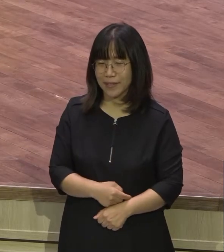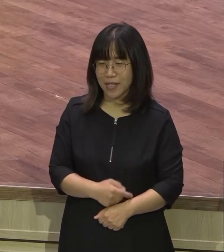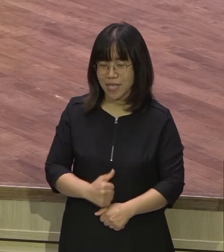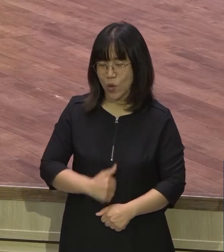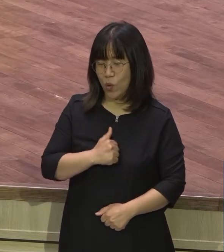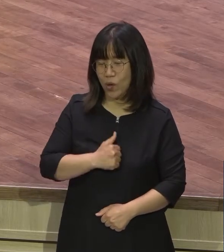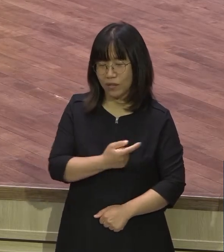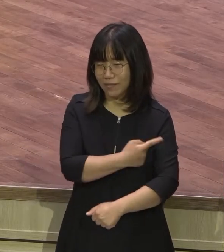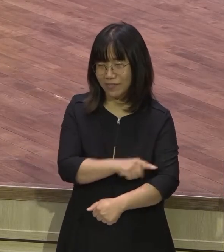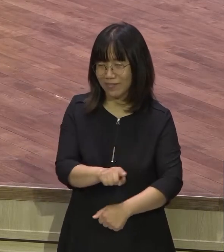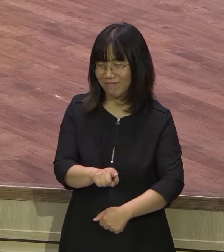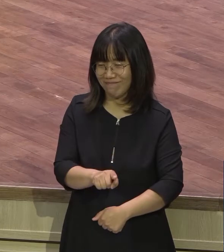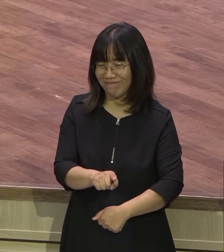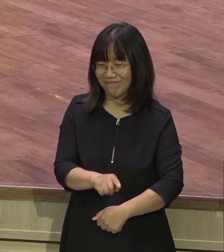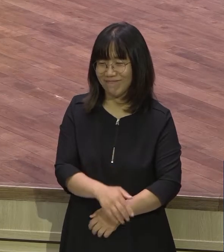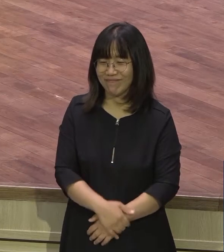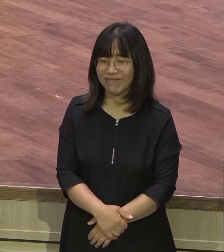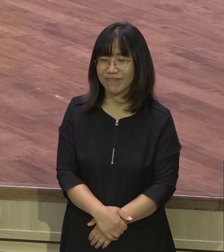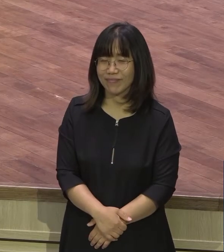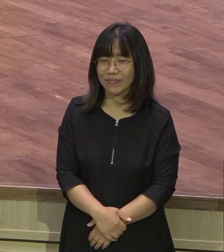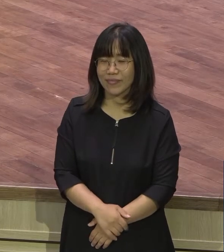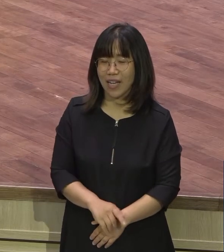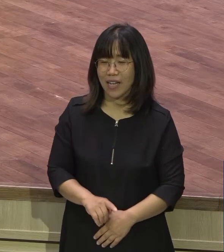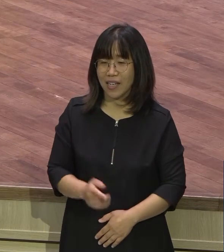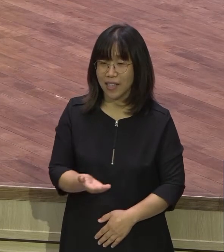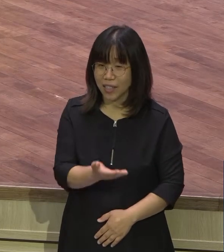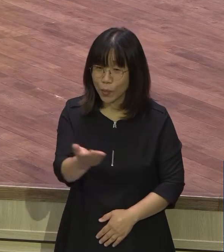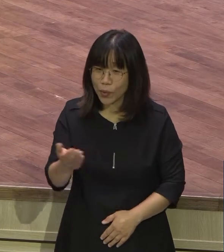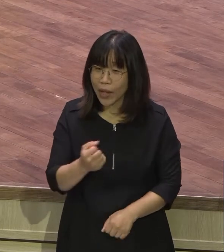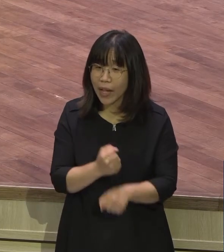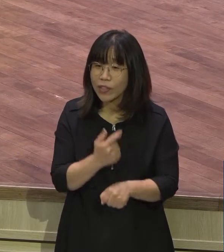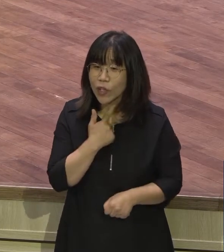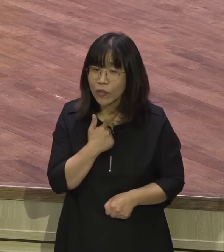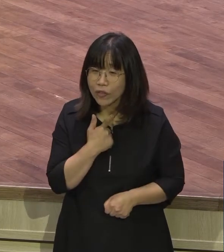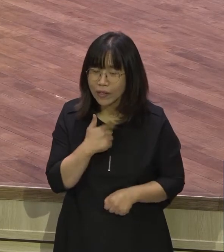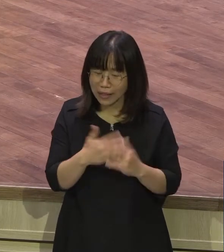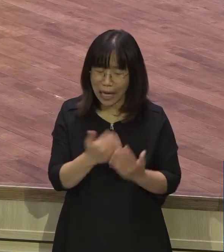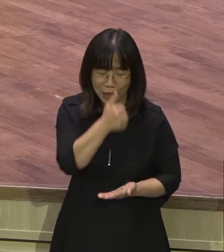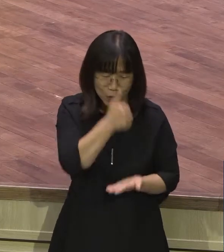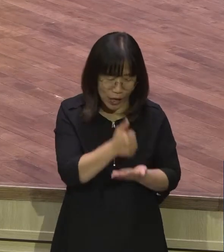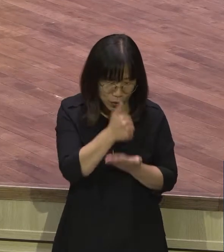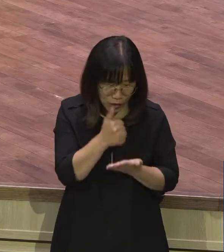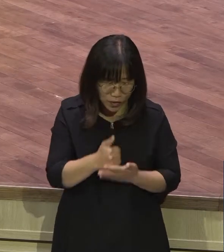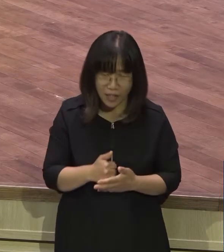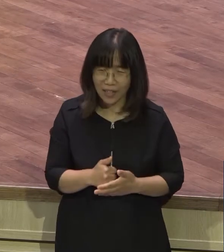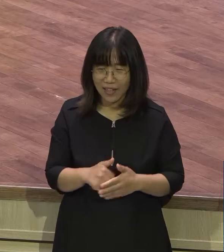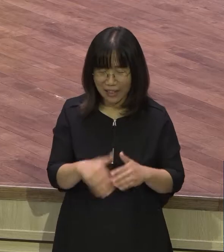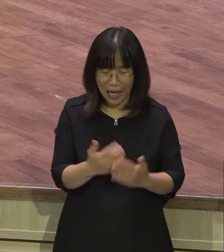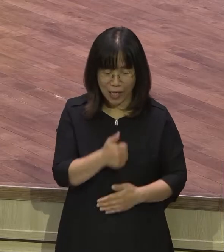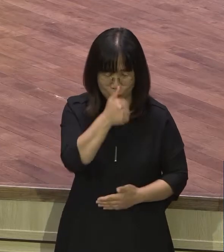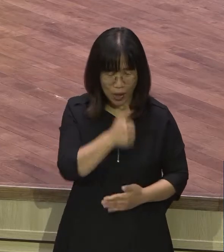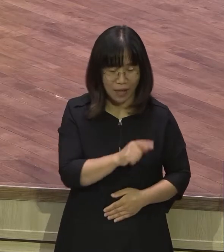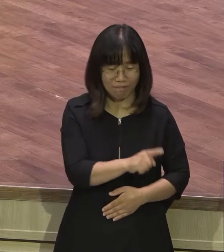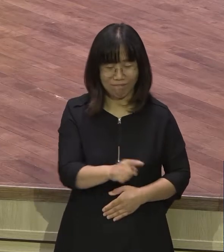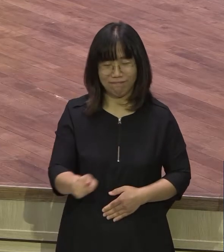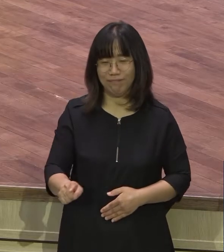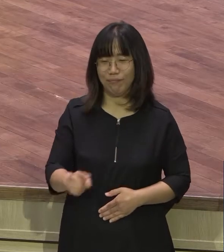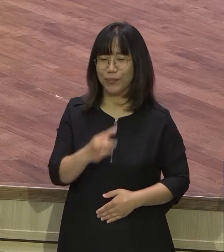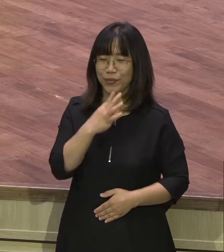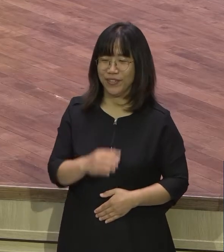뭘 했다고 아무것도 한 거 없잖아 지은 거 죄 밖에 없잖아요 하나님 앞에나 주여 감사합니다 나 같은 죄